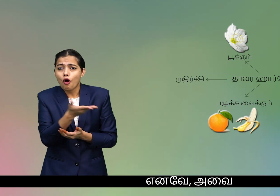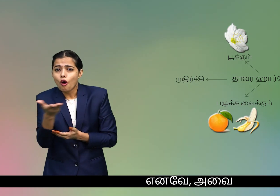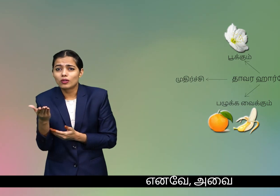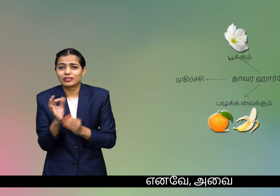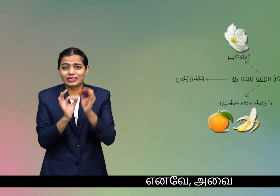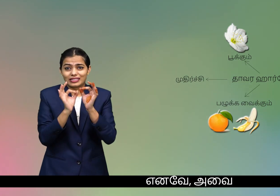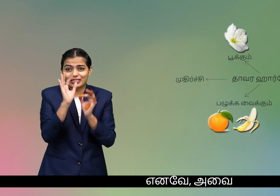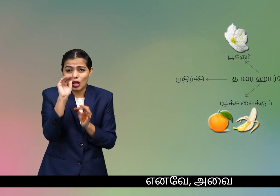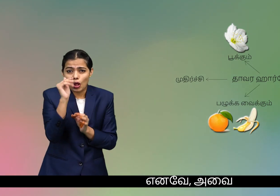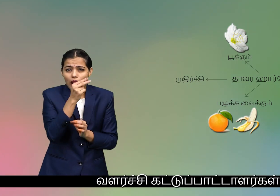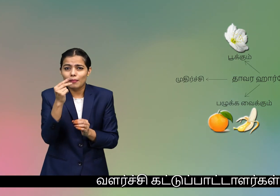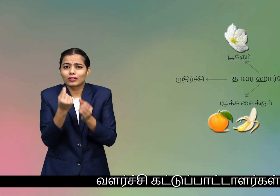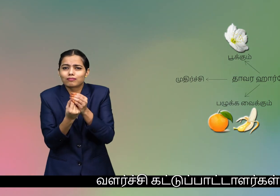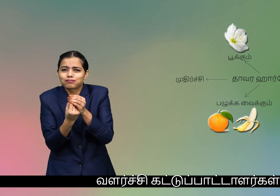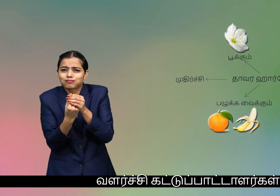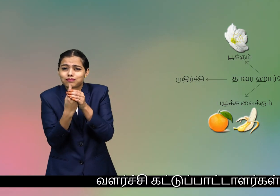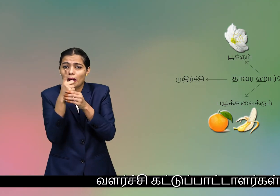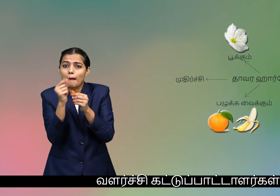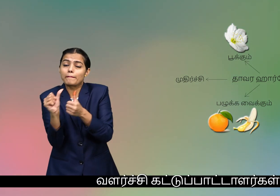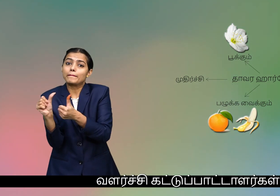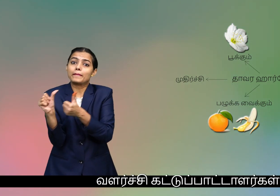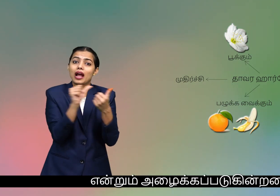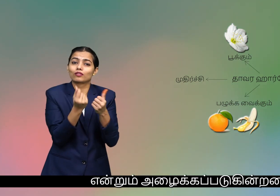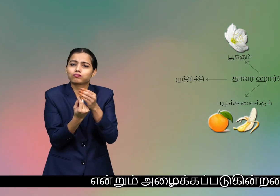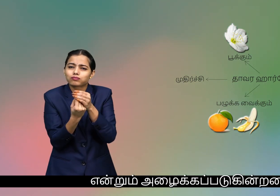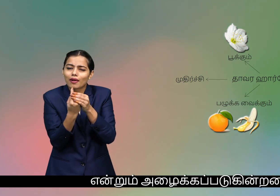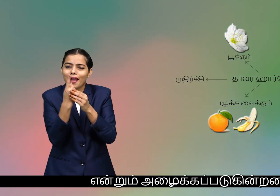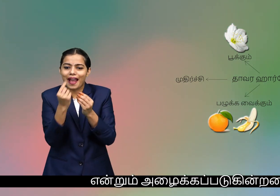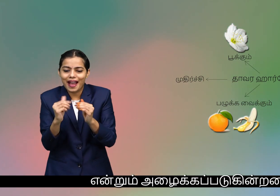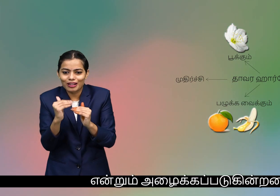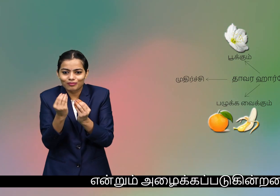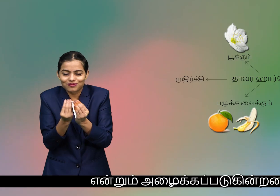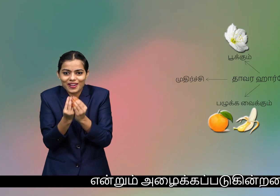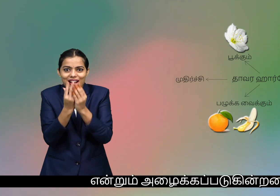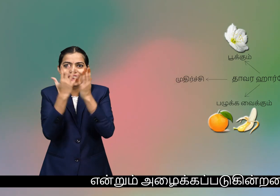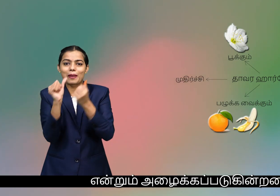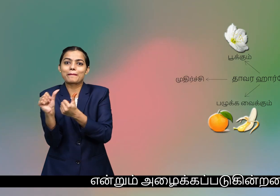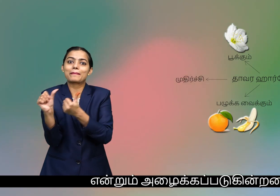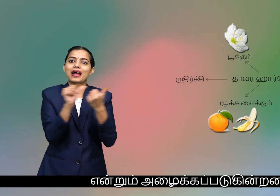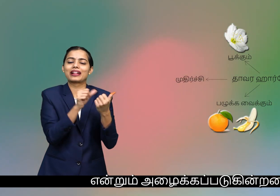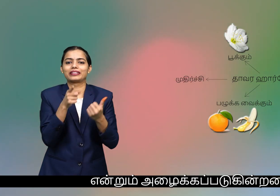கட்டுப்படுத்துகின்றன. எனவே அவை வளர்ச்சி கட்டுப்பாட்டாளர்கள் என்று அழைக்கப்படுகின்றன.